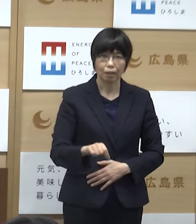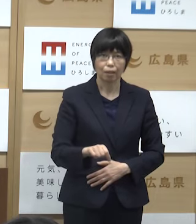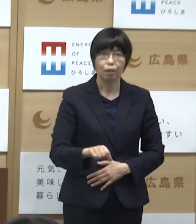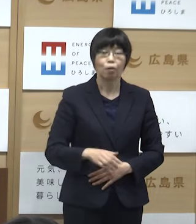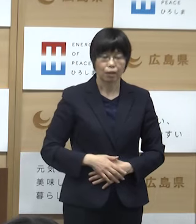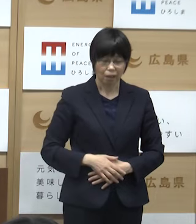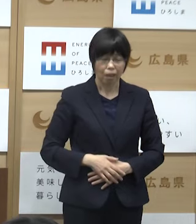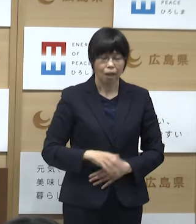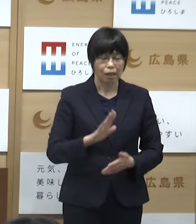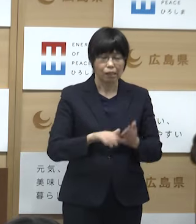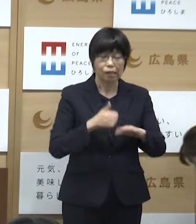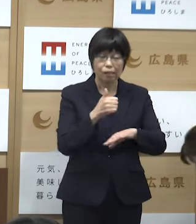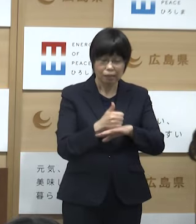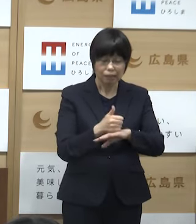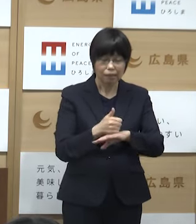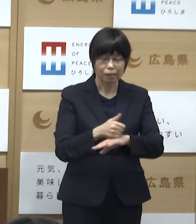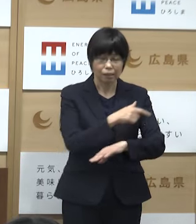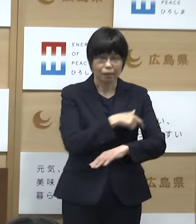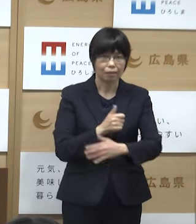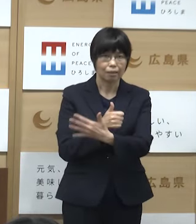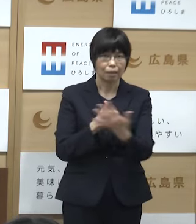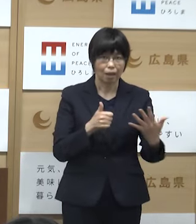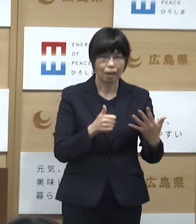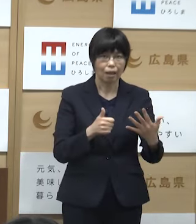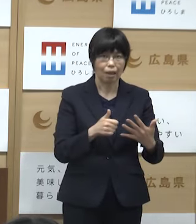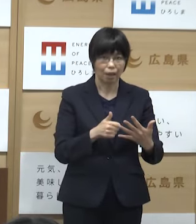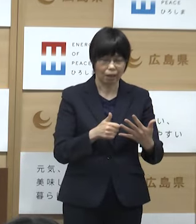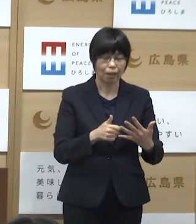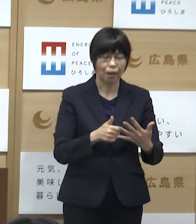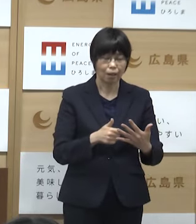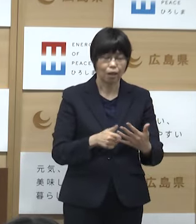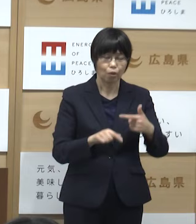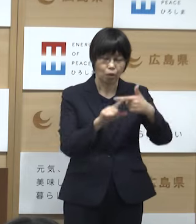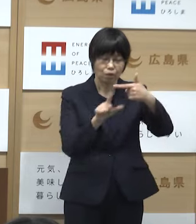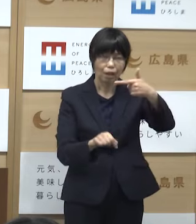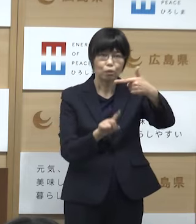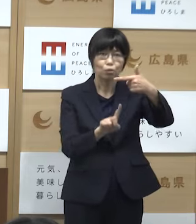これで知事定例会見を終わります。次回の定例会見は6